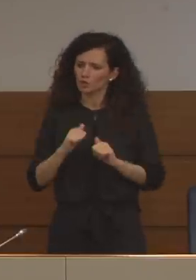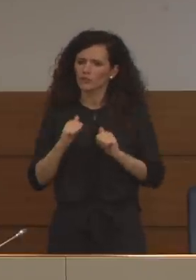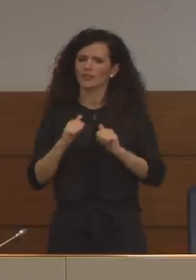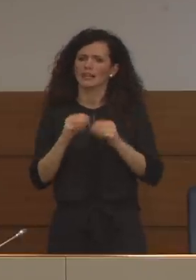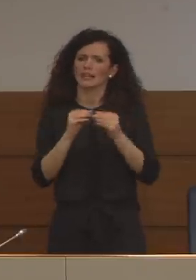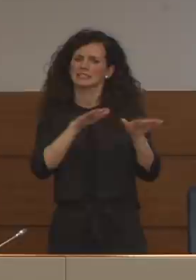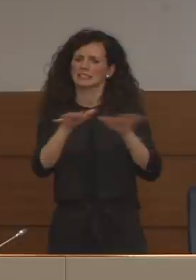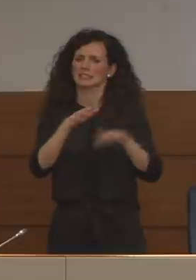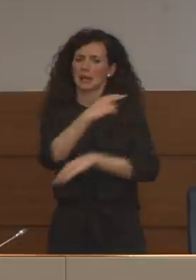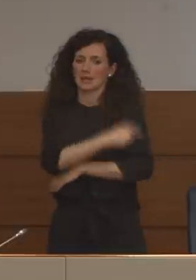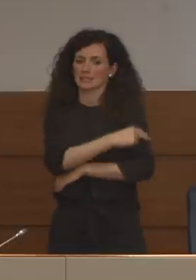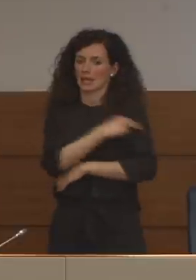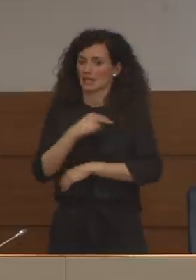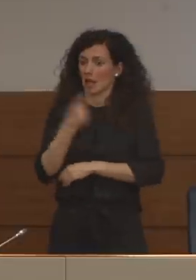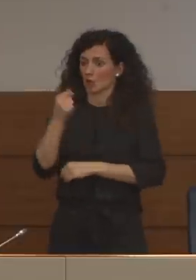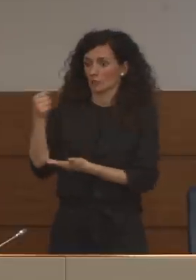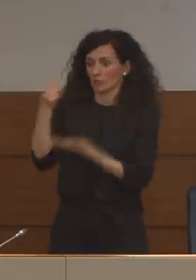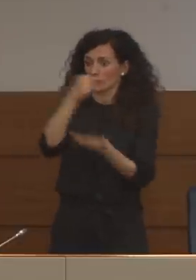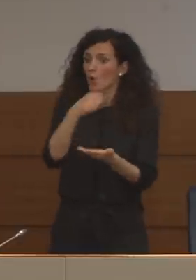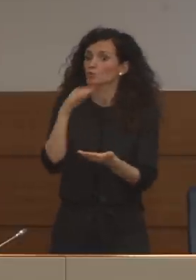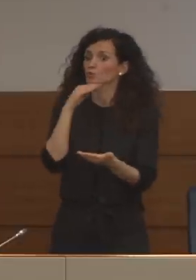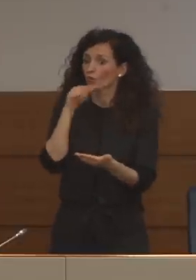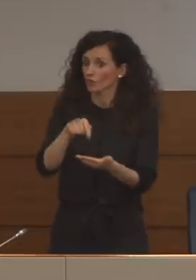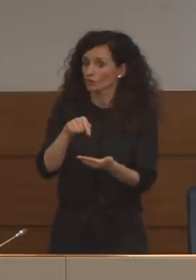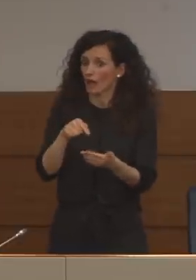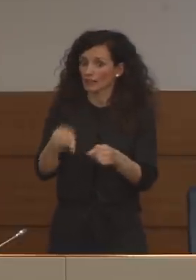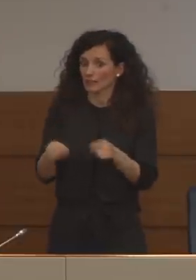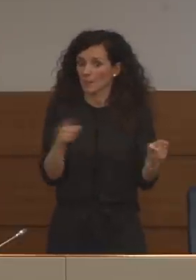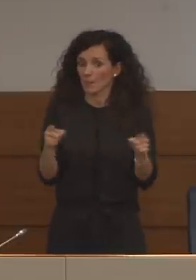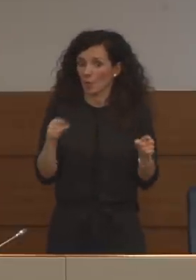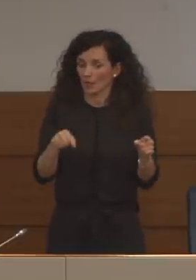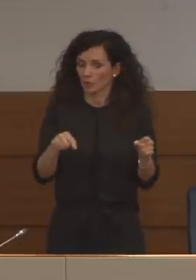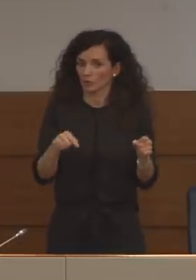sufficienti per questa fase emergenziale grazie